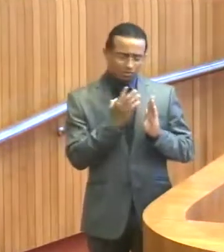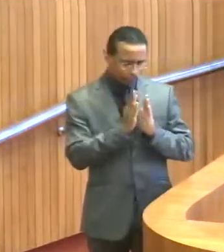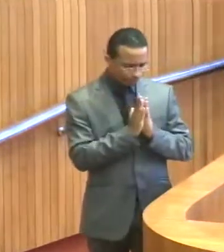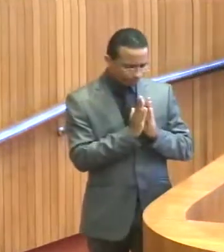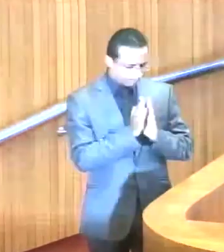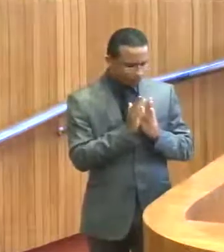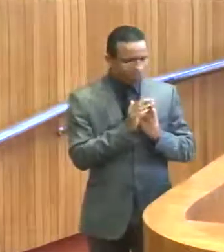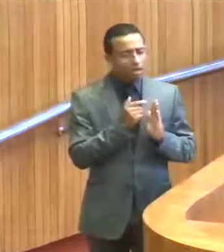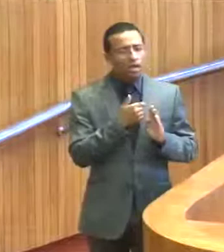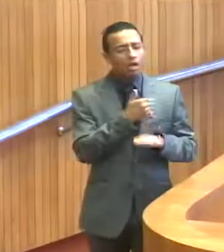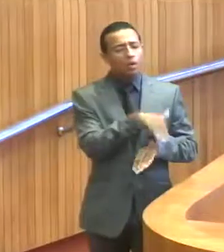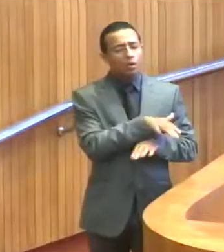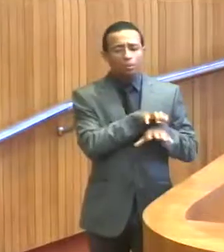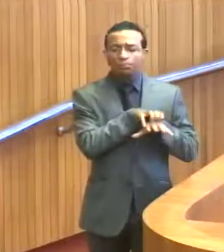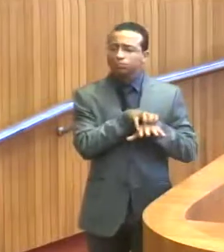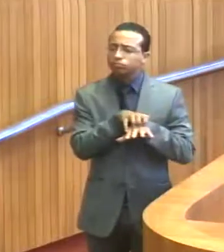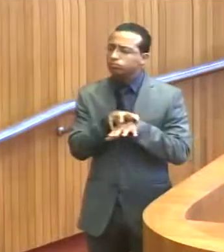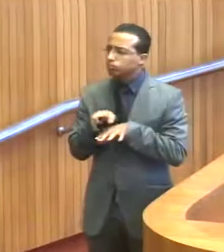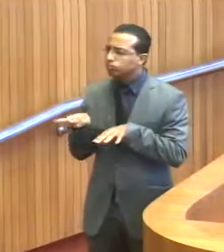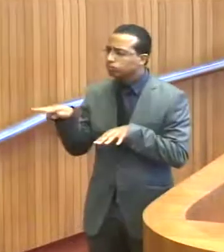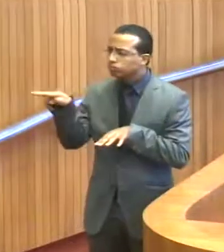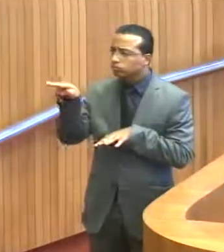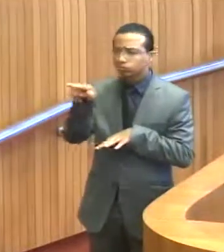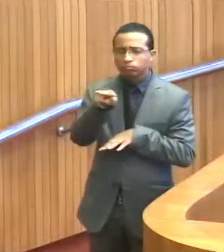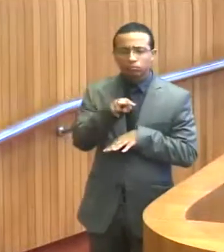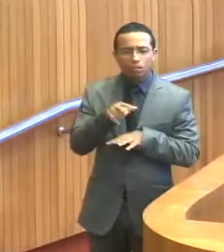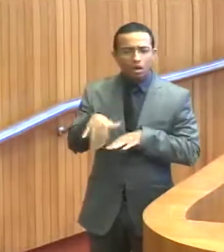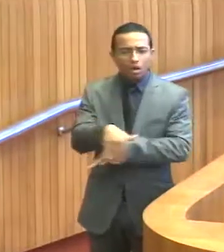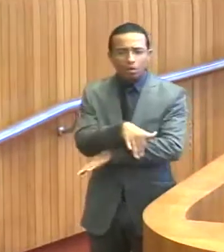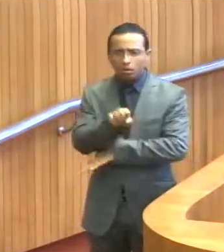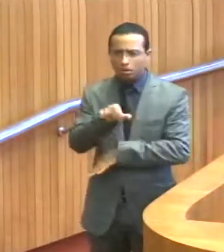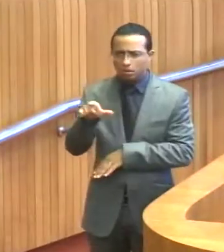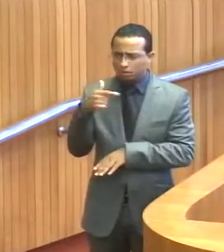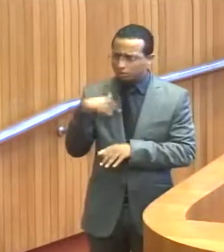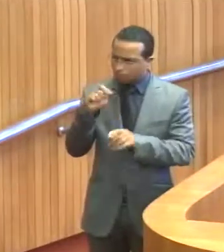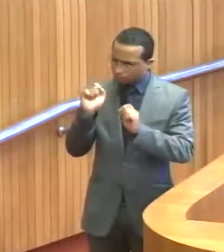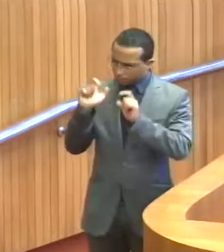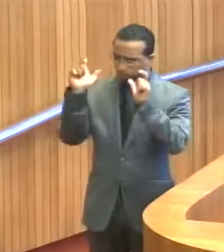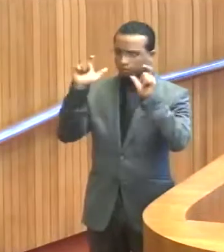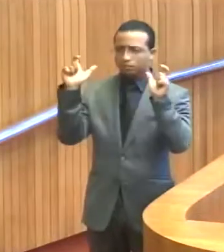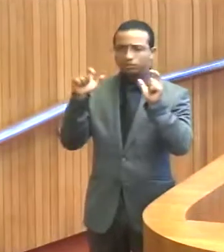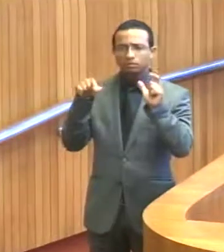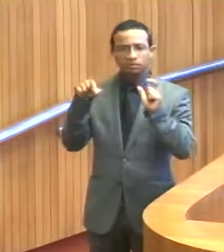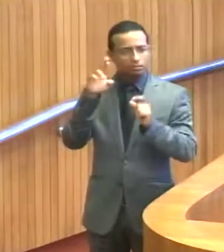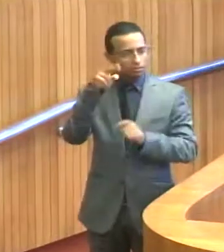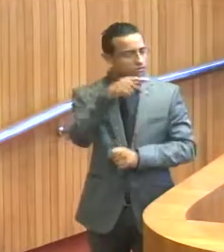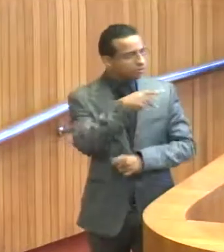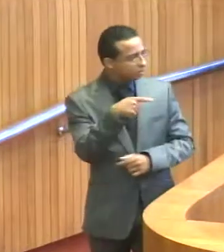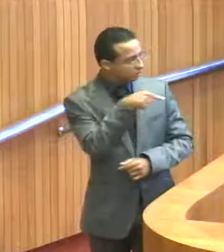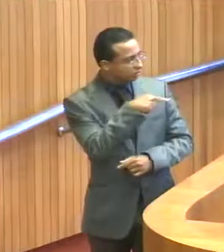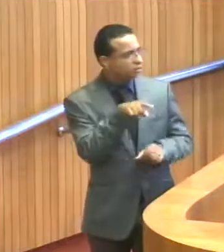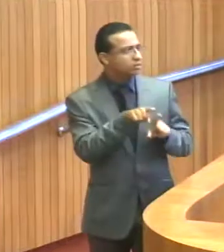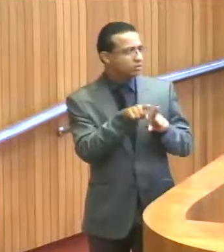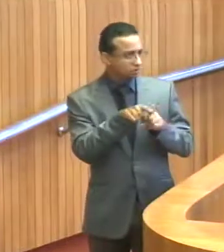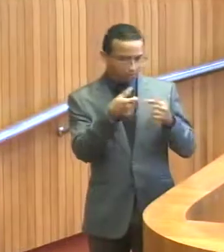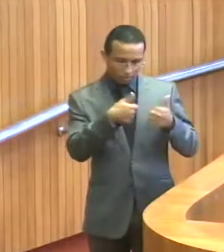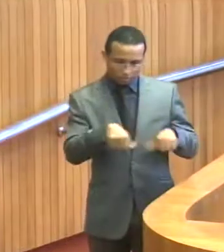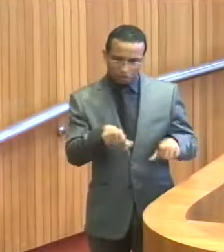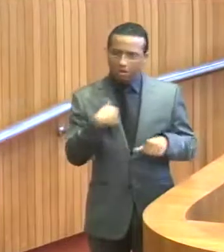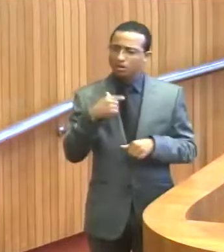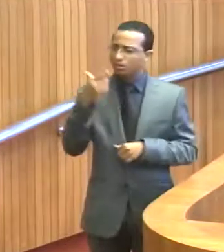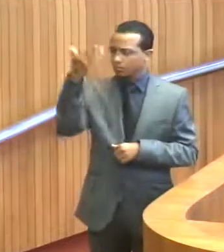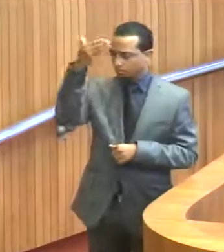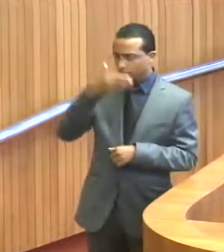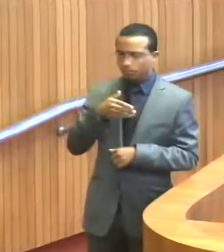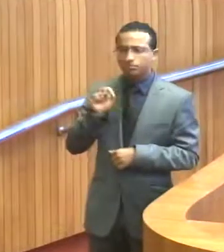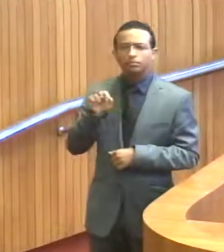e o que víamos era algo impressionante, senhor presidente. Vossa Excelência acompanhou também aquele momento